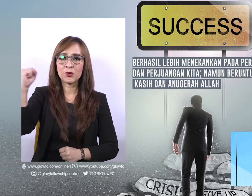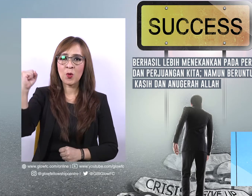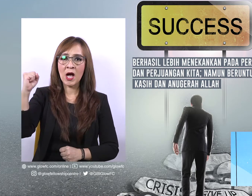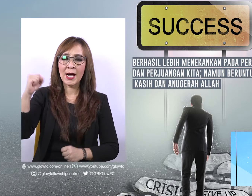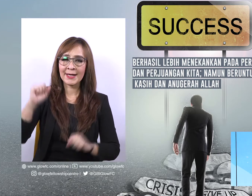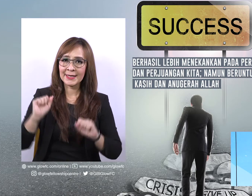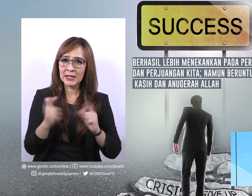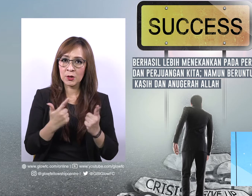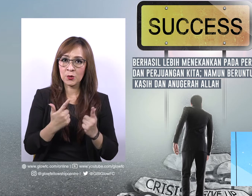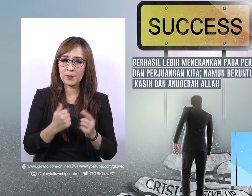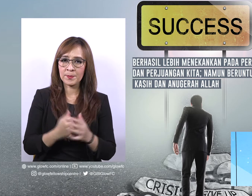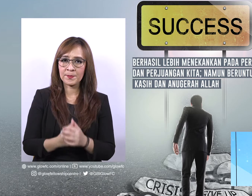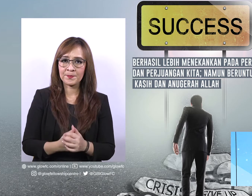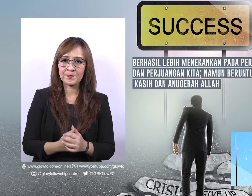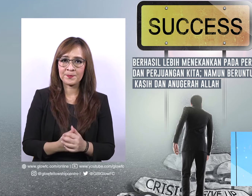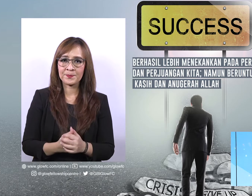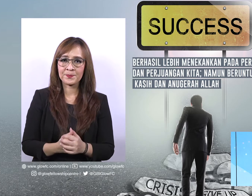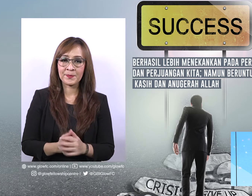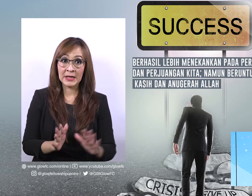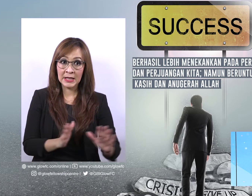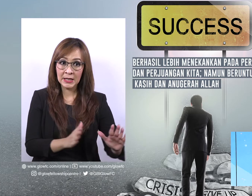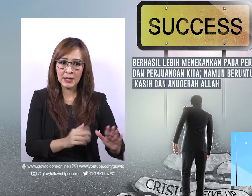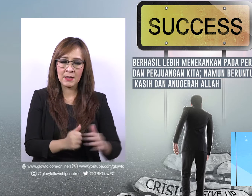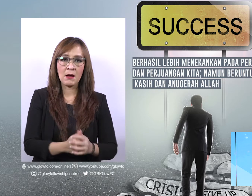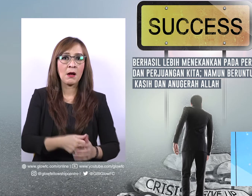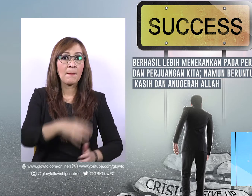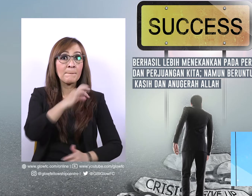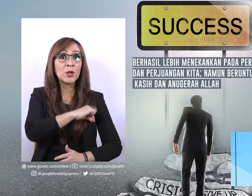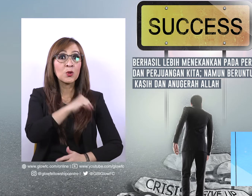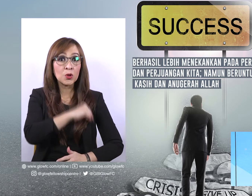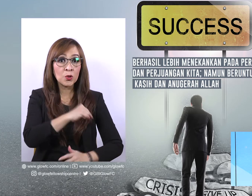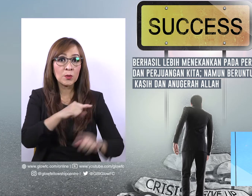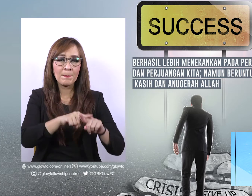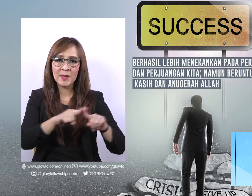sementara beruntung ahabet